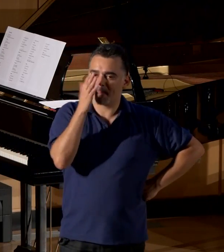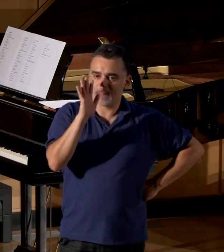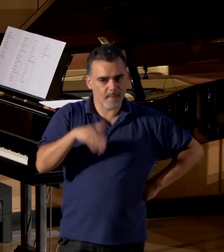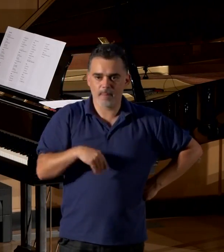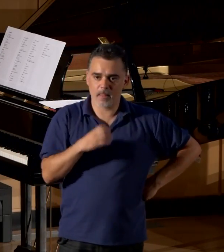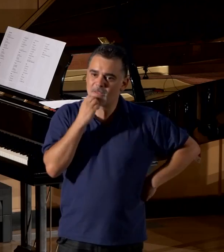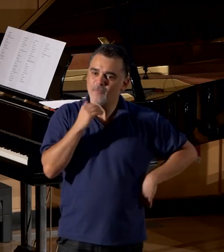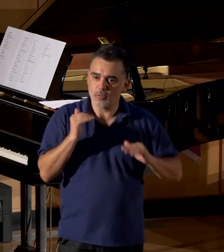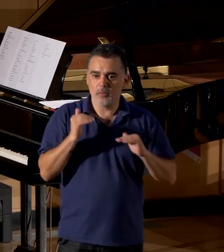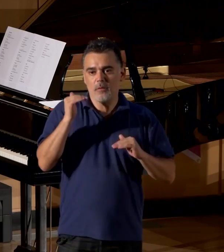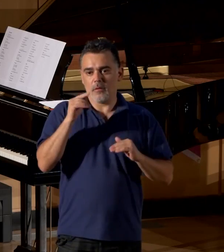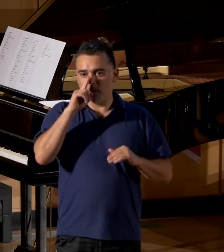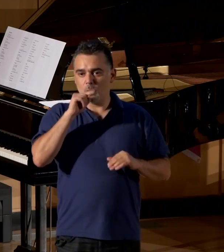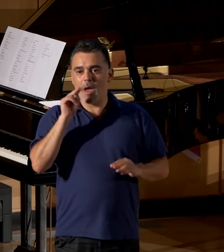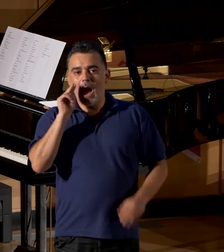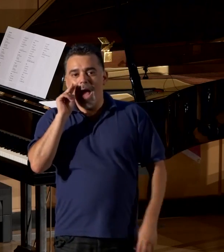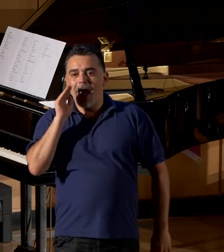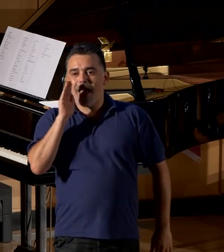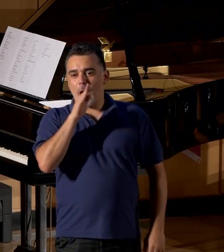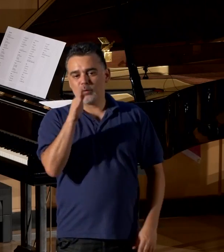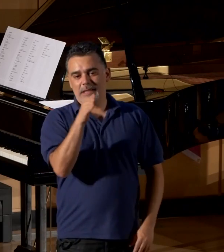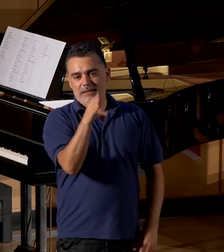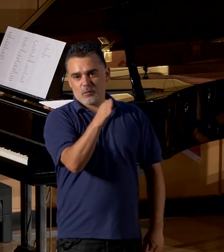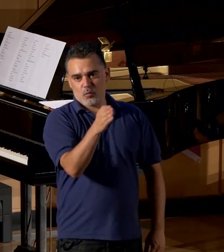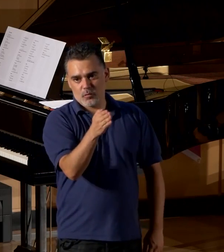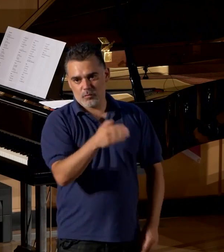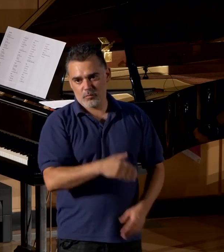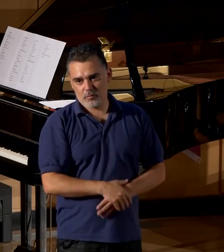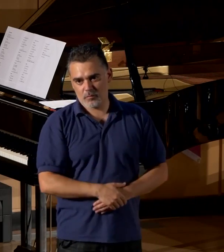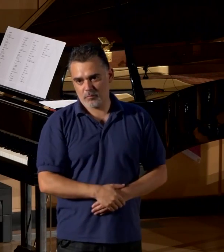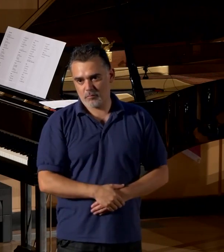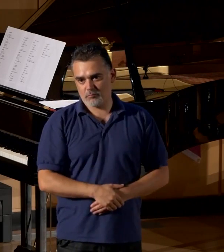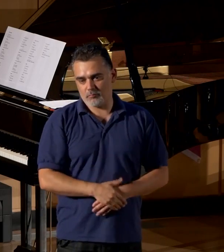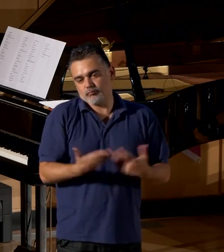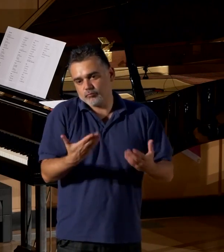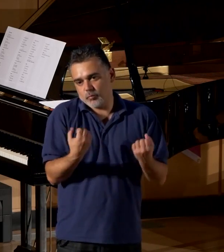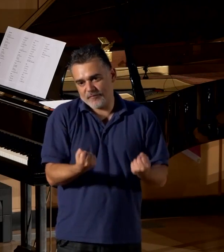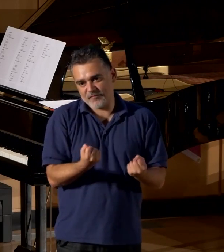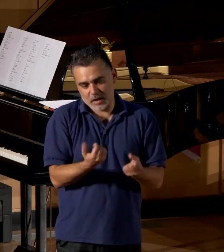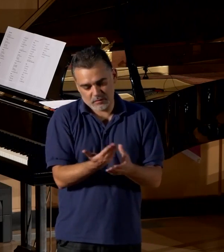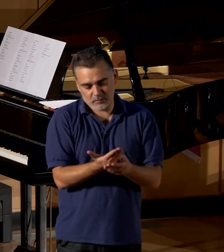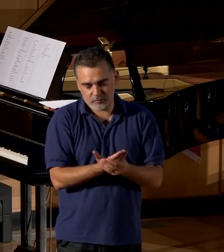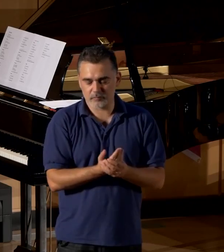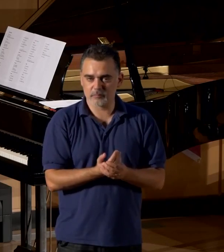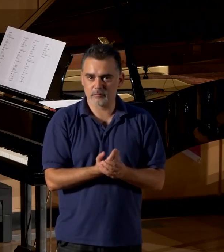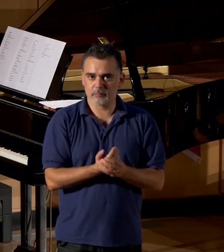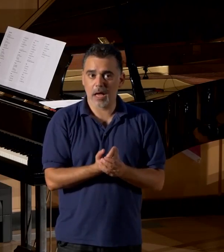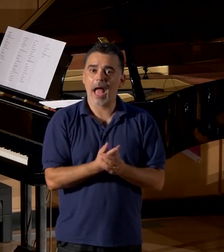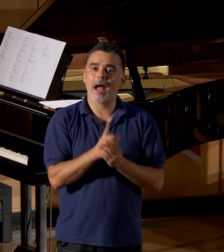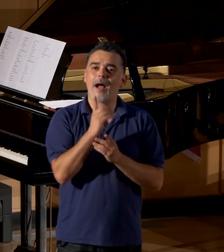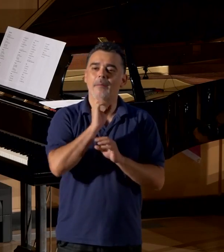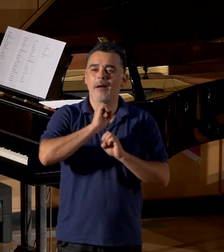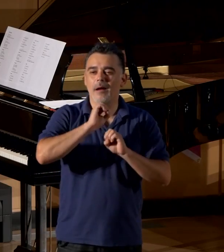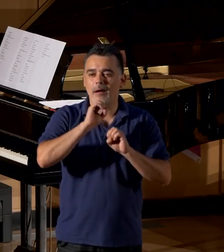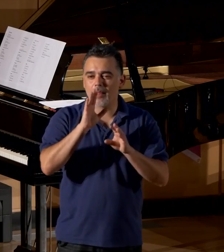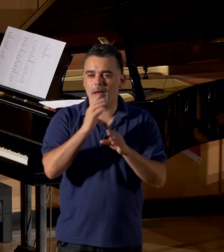auf diese Ausrichtung, wie sie jetzt beschrieben ist, festgelegt und wollen aber